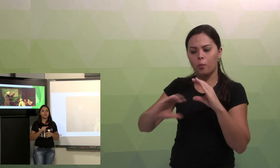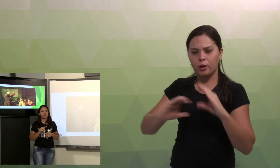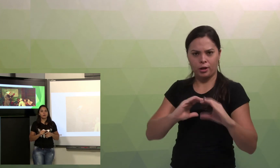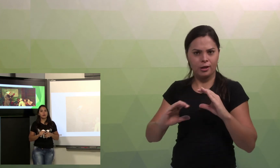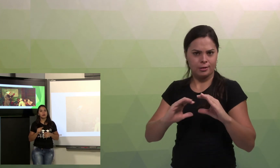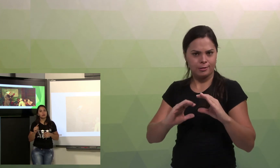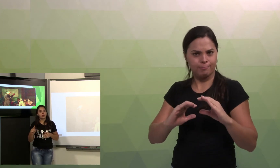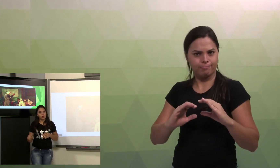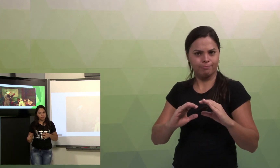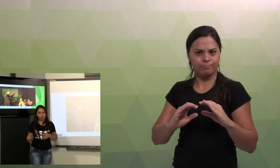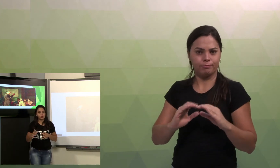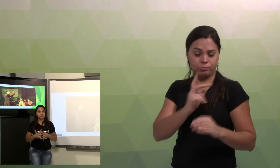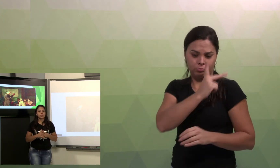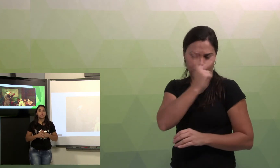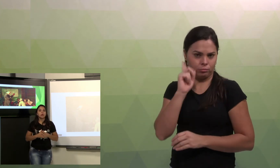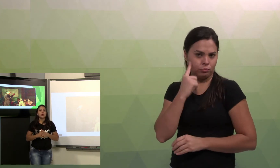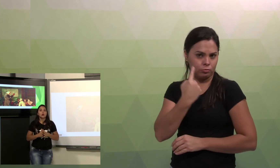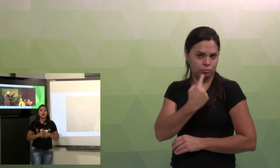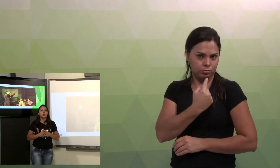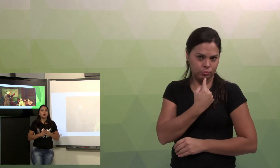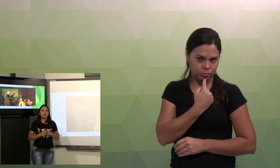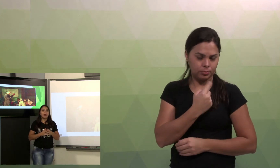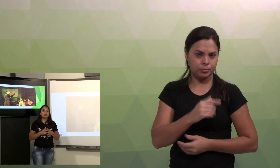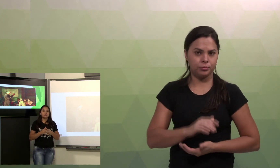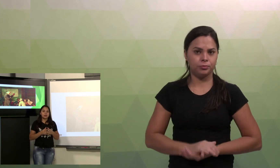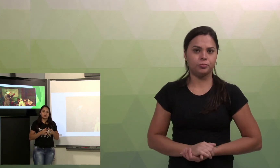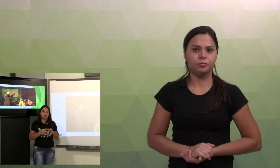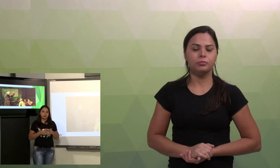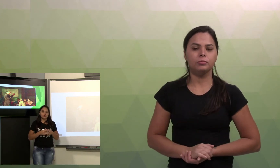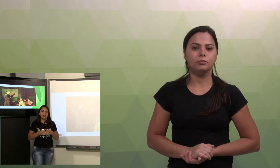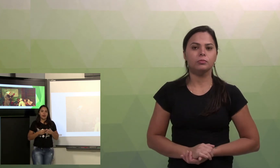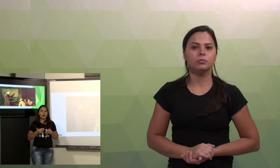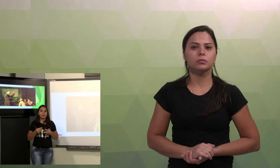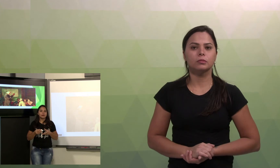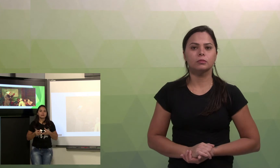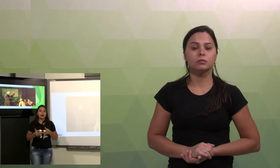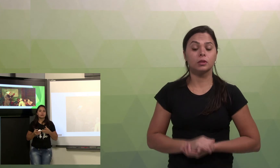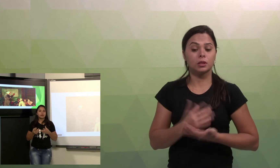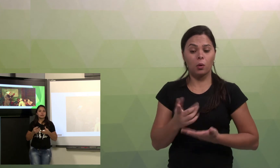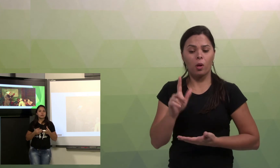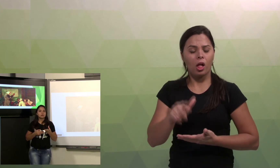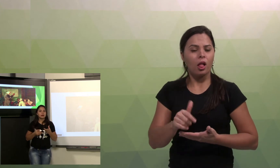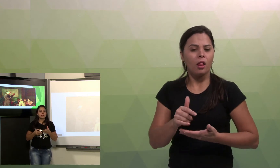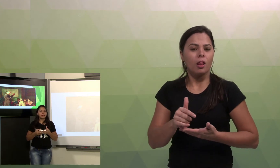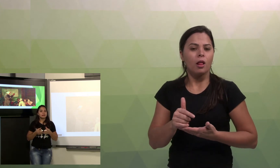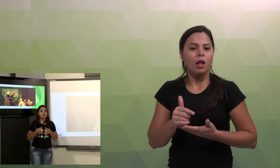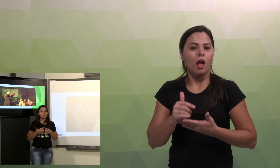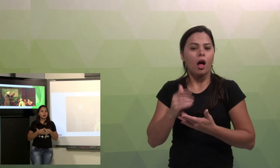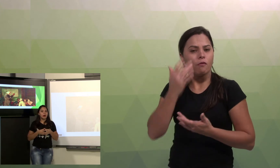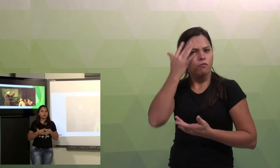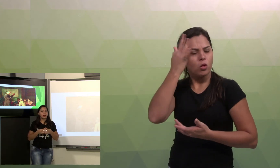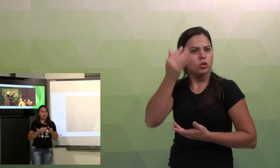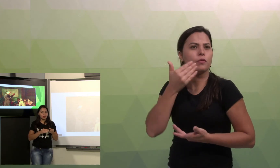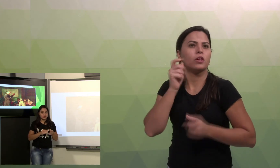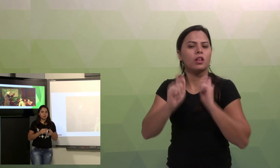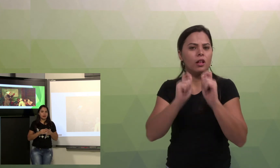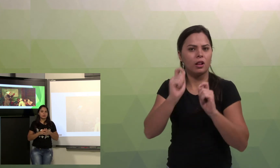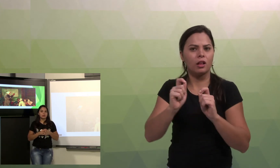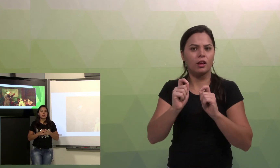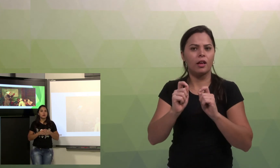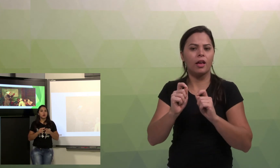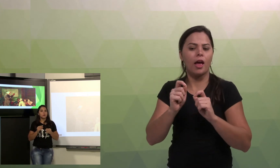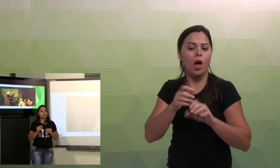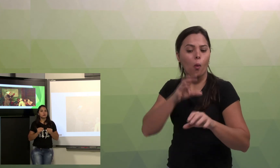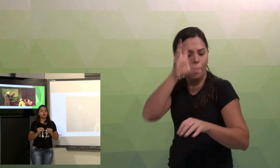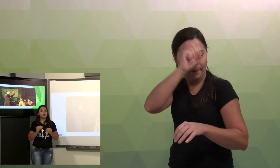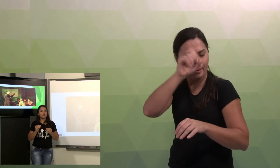surdas e a família ouvinte. O básico dessa filosofia é o aprendizado das línguas maternas e natural, que é a língua de